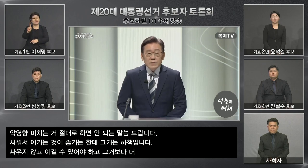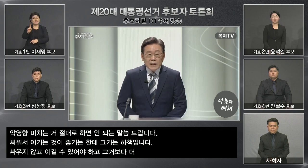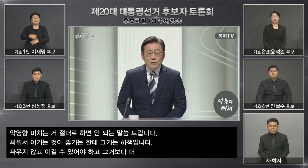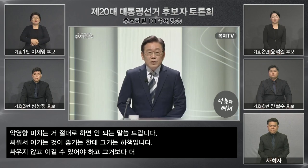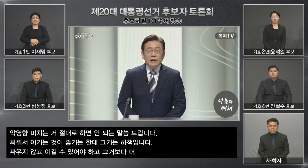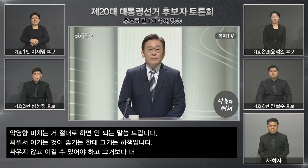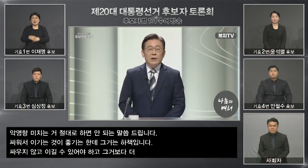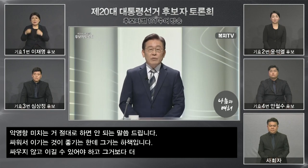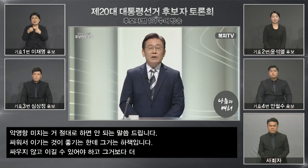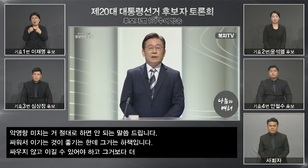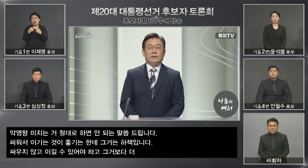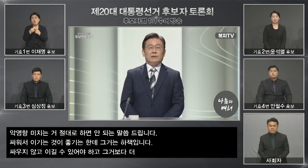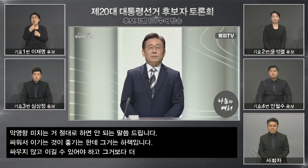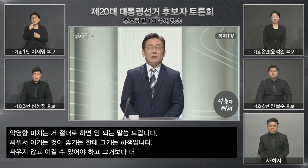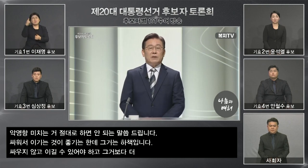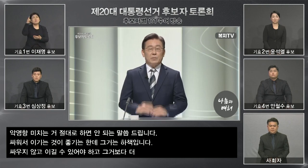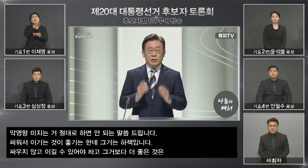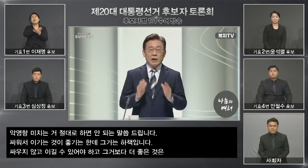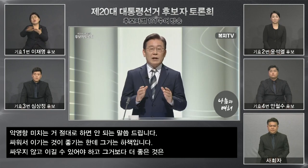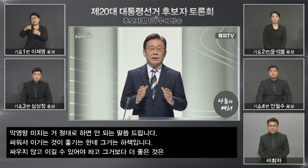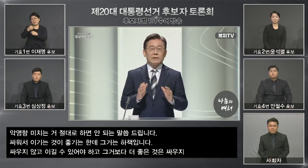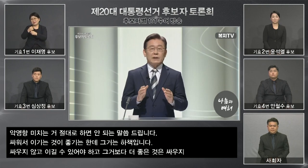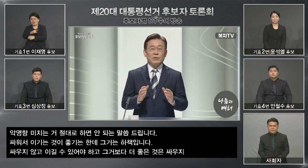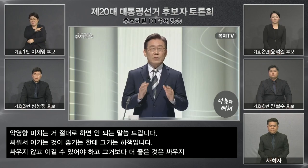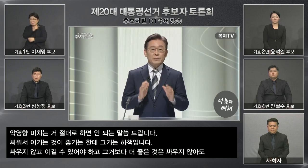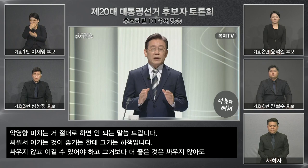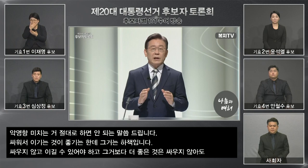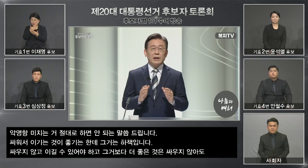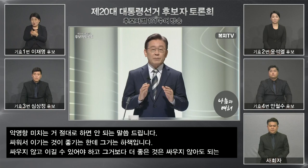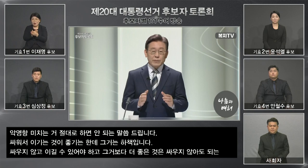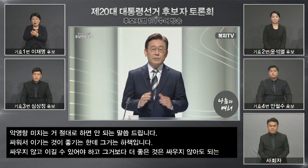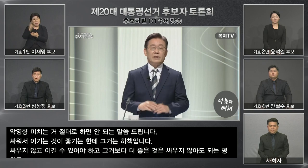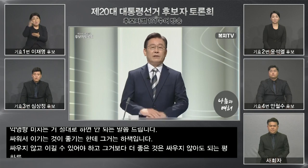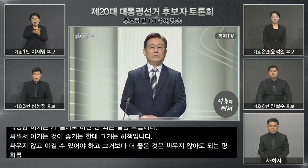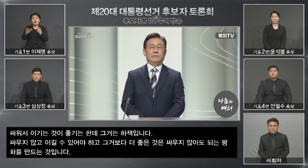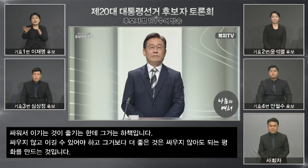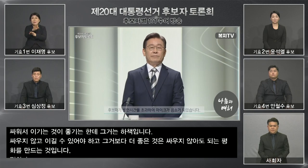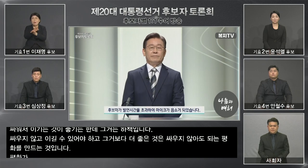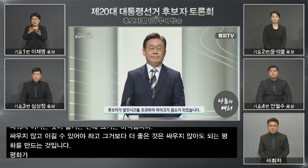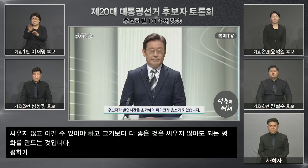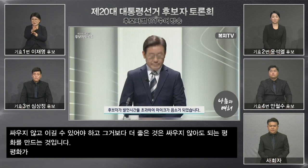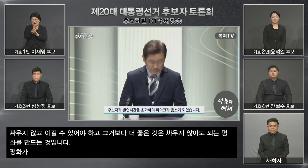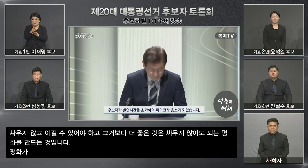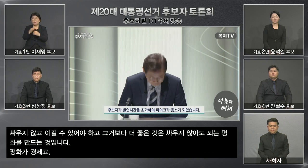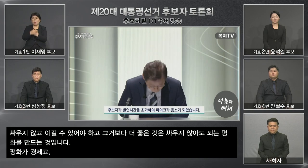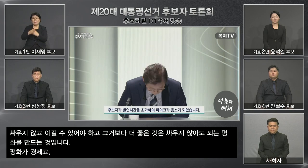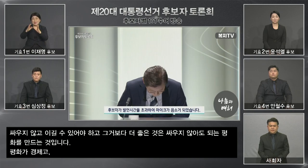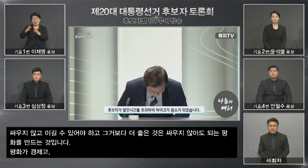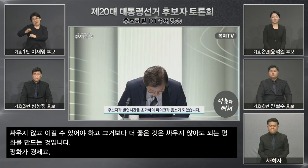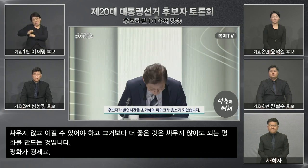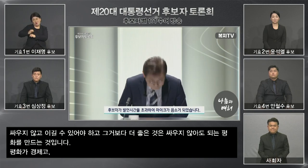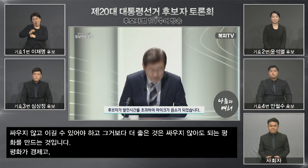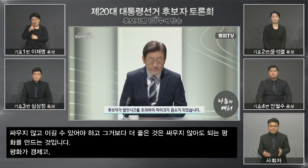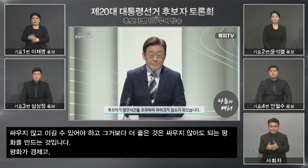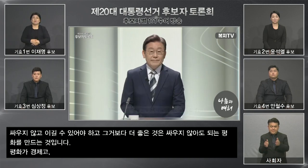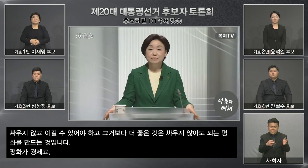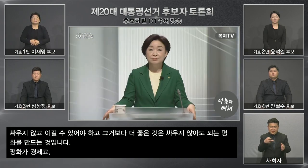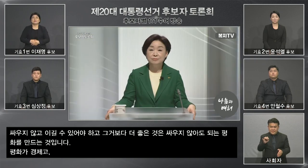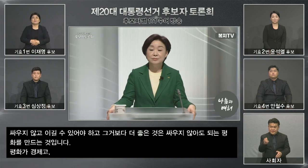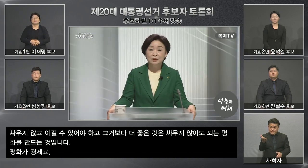싸우지 않아도 될 때는 평화를 만드는 것입니다. 평화가 경제고 평화가 밥입니다. 심상정 후보